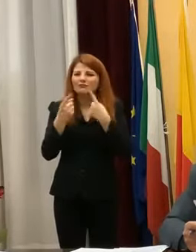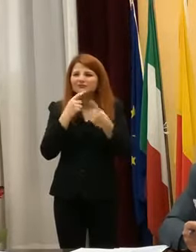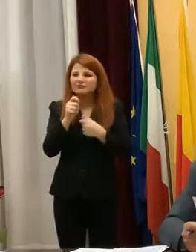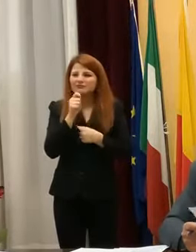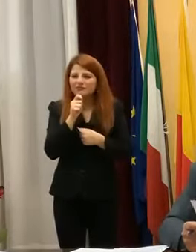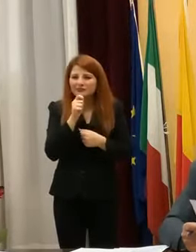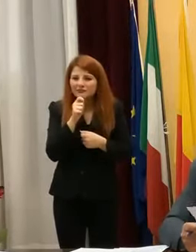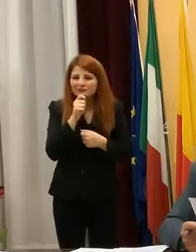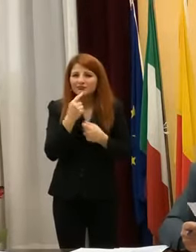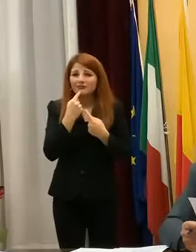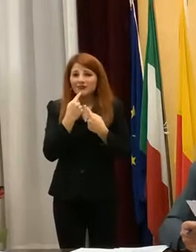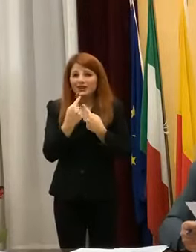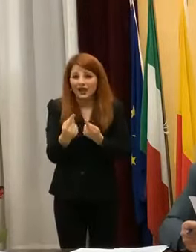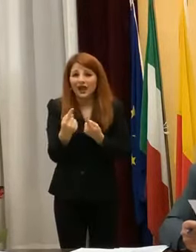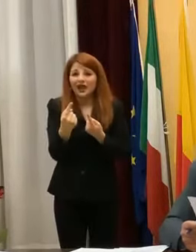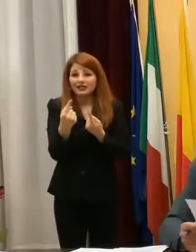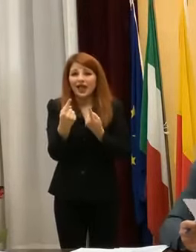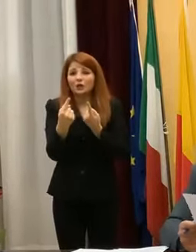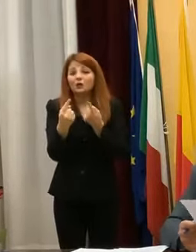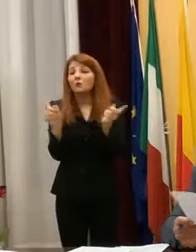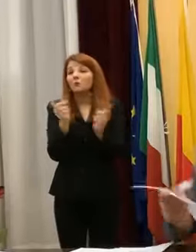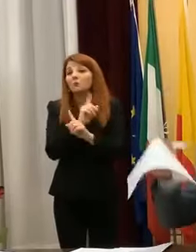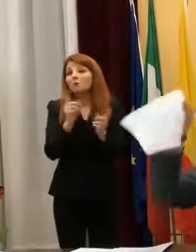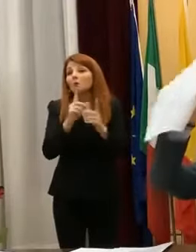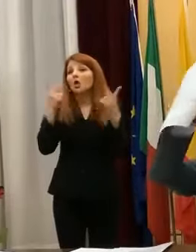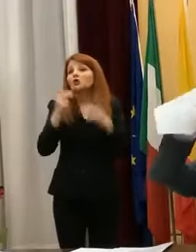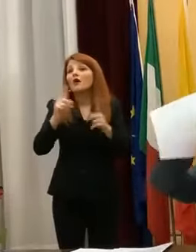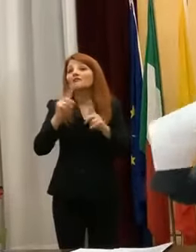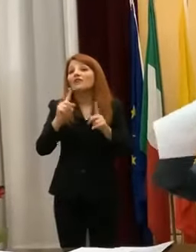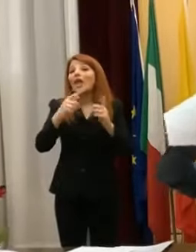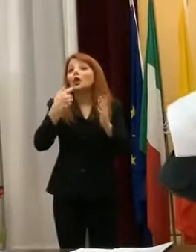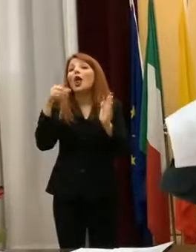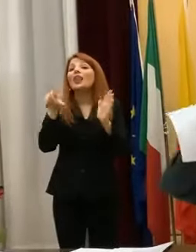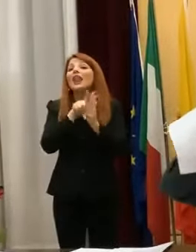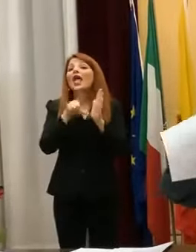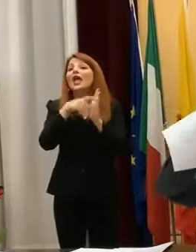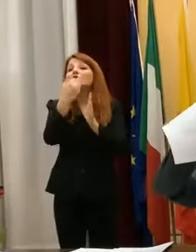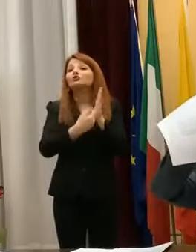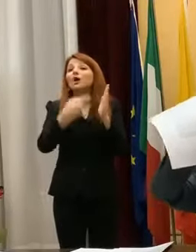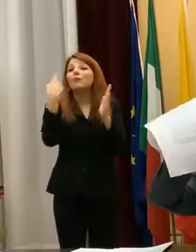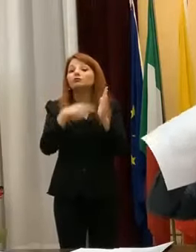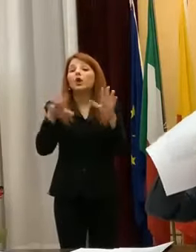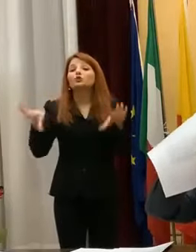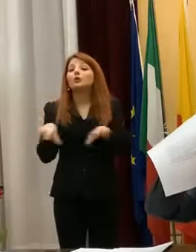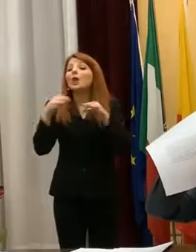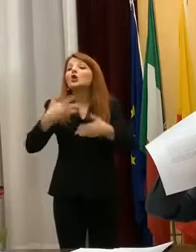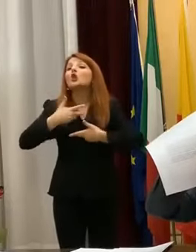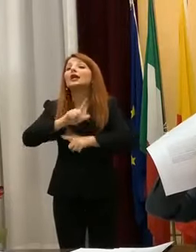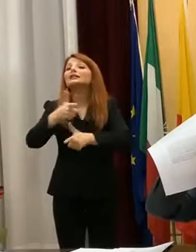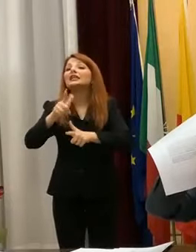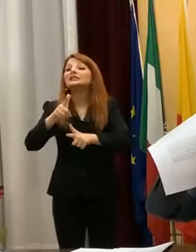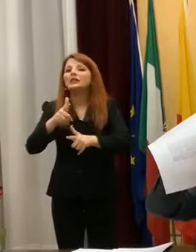andare contro De Luca, di negare l'esistenza di questa legge. Vergognatevi!